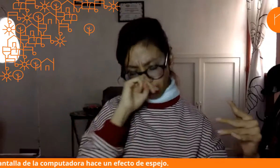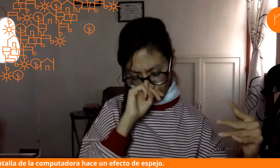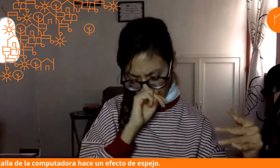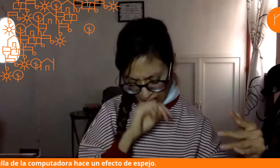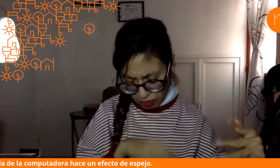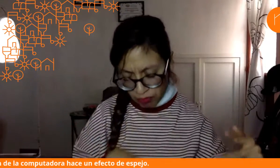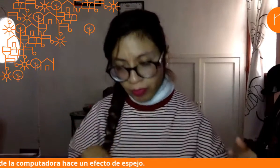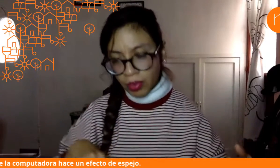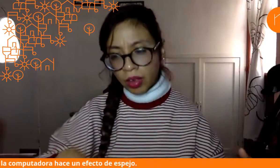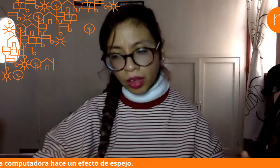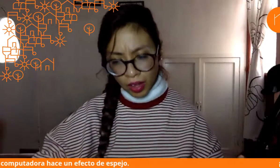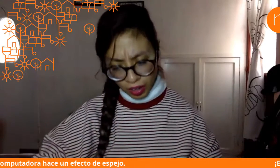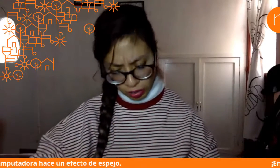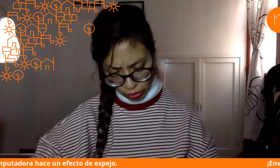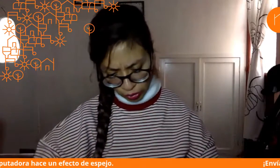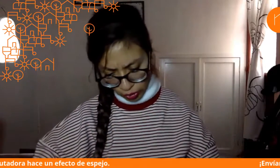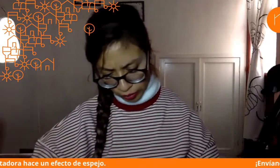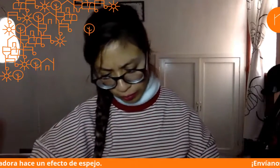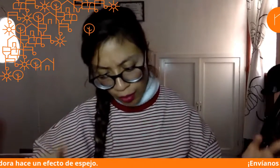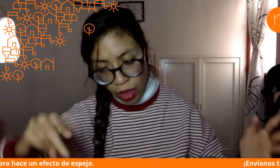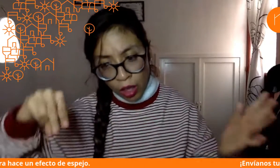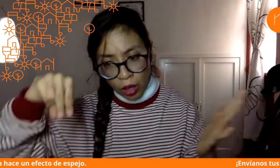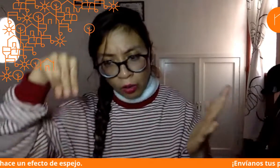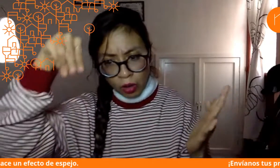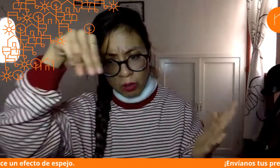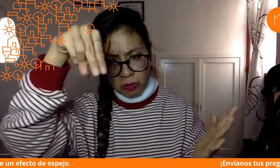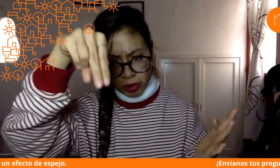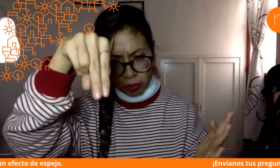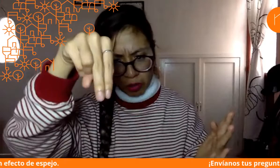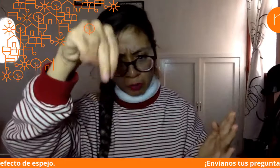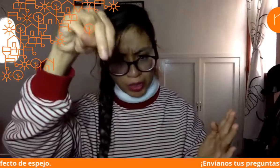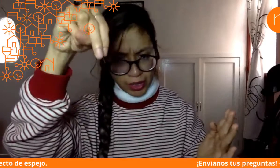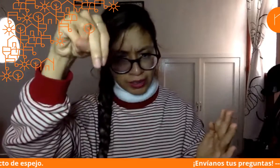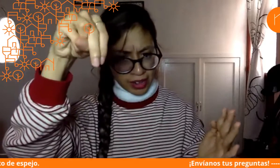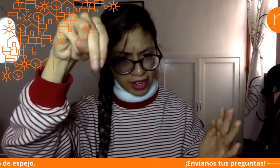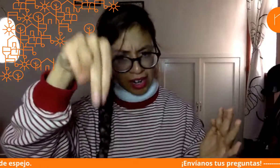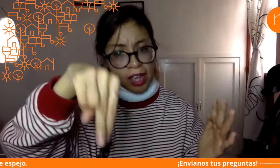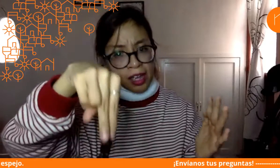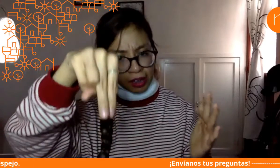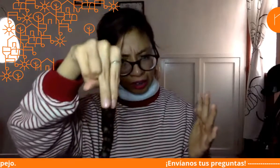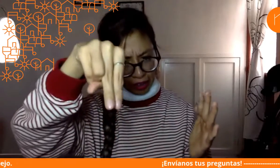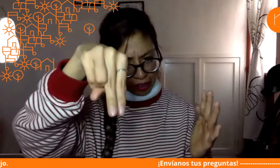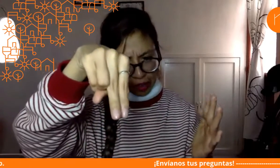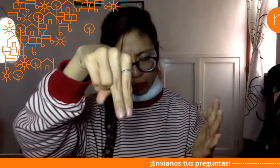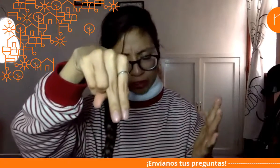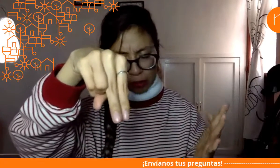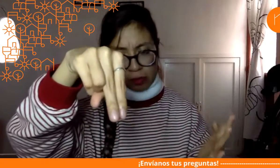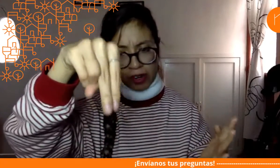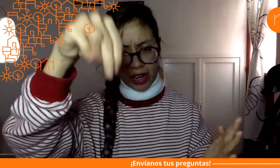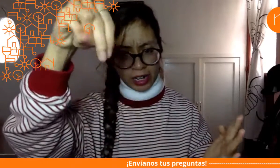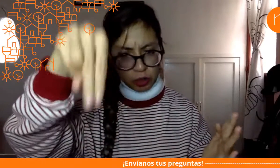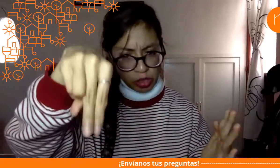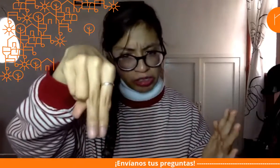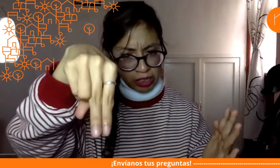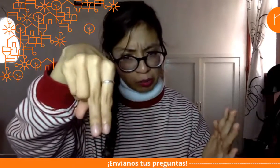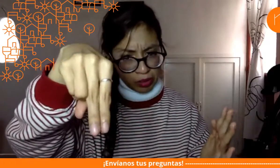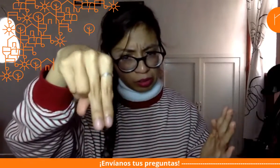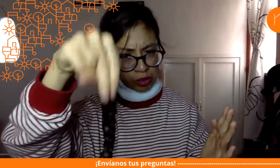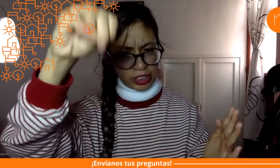¿Vale? Entonces, configuro mi letra N, Y de igual manera, yo estiro más los